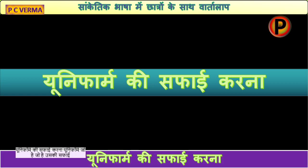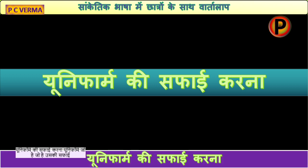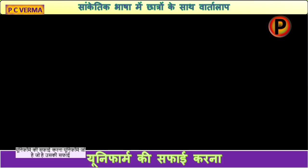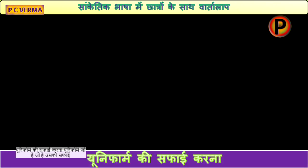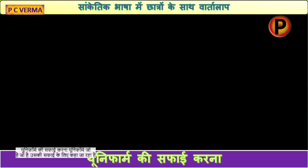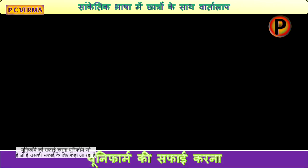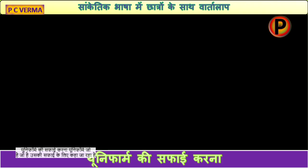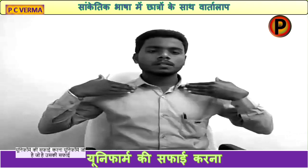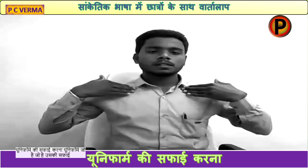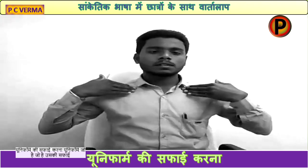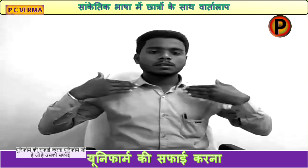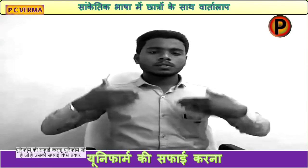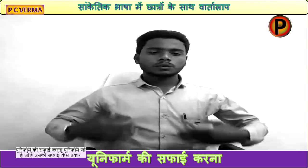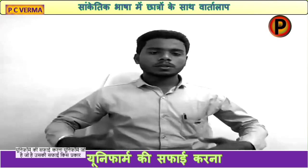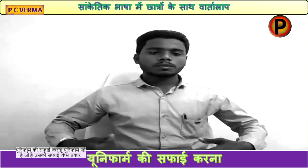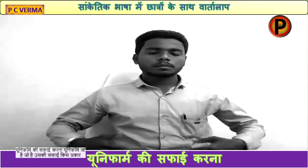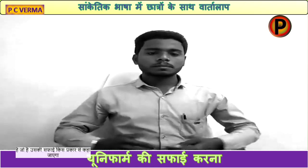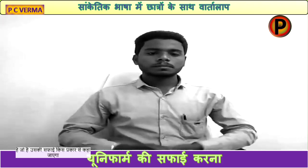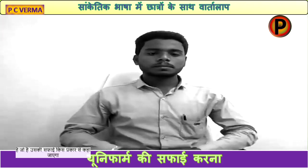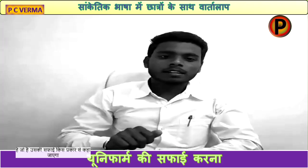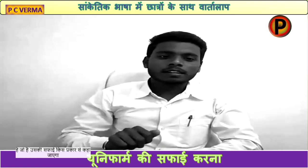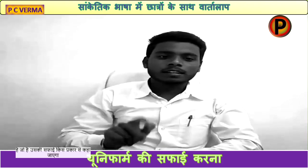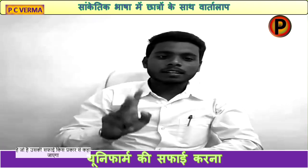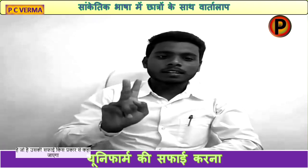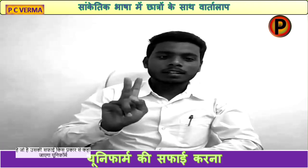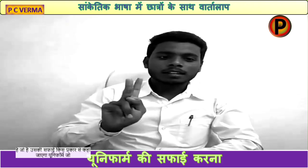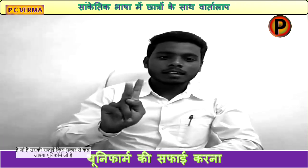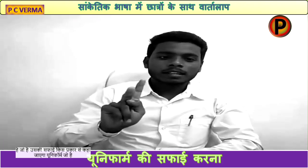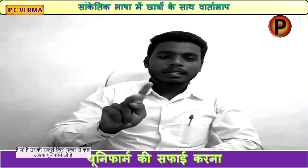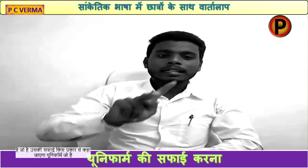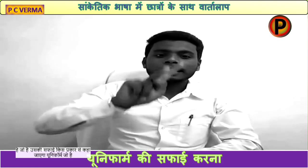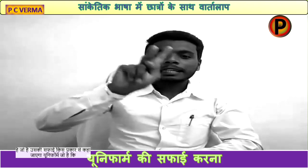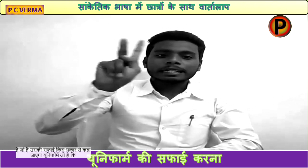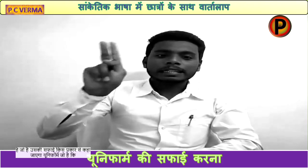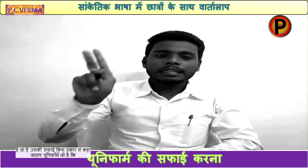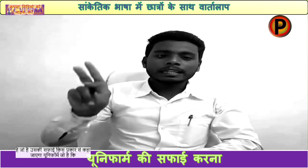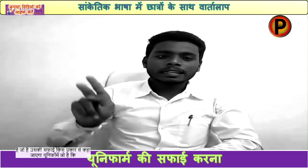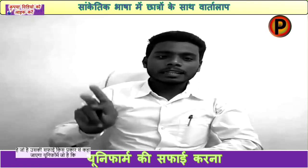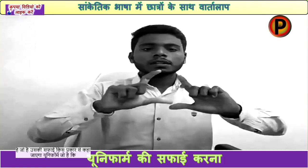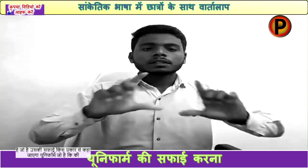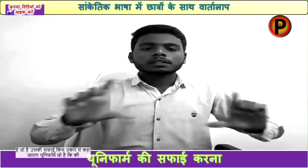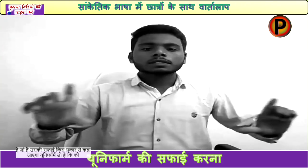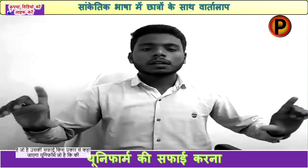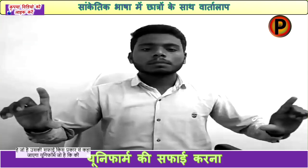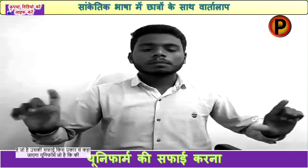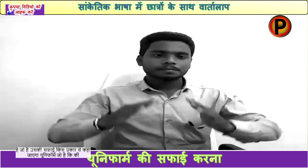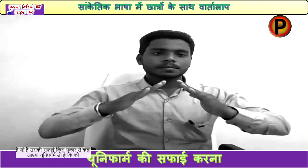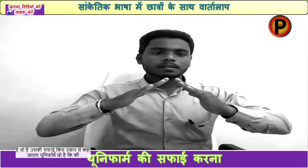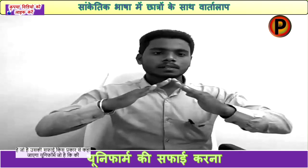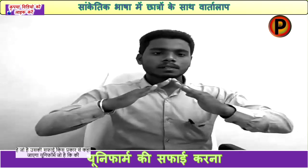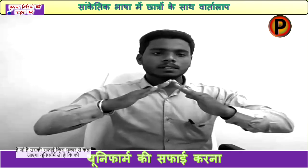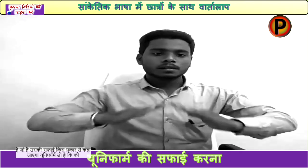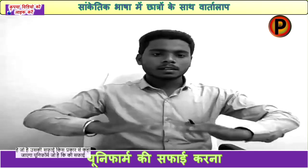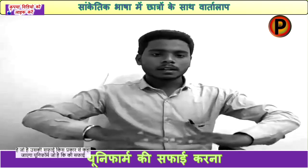किस प्रकार से कहा जाएगा, यूनिफॉर्म जो है उसकी की सफाई